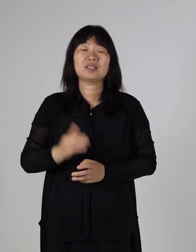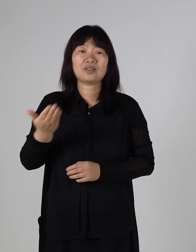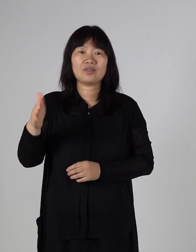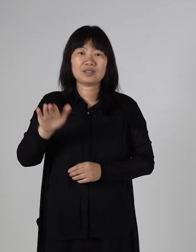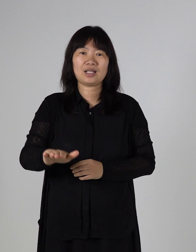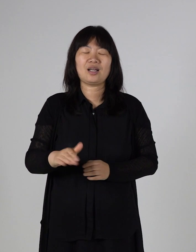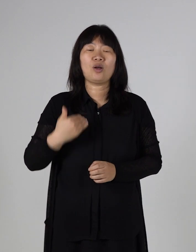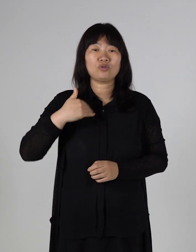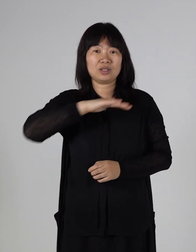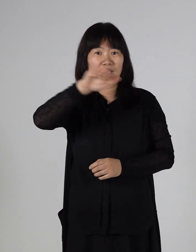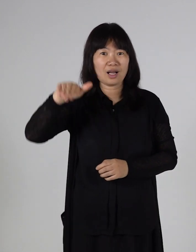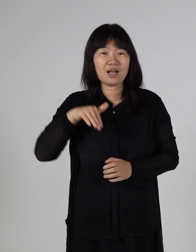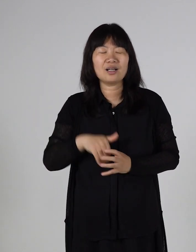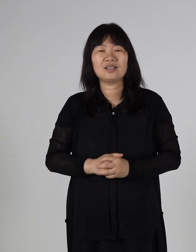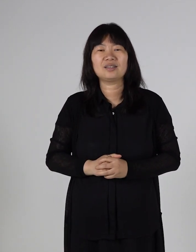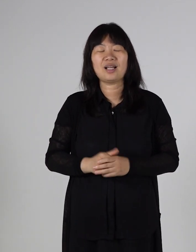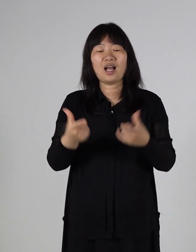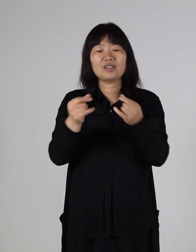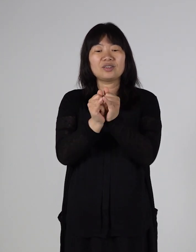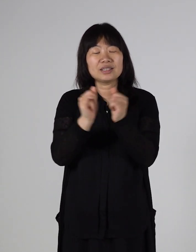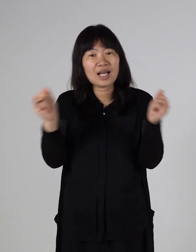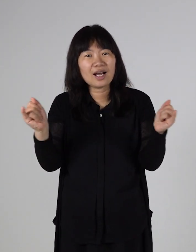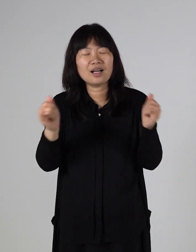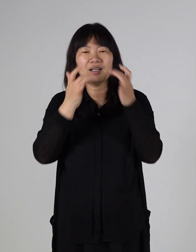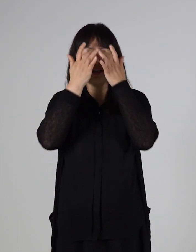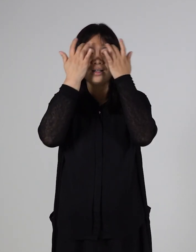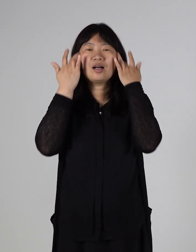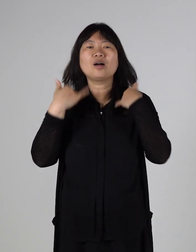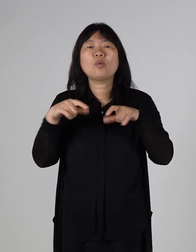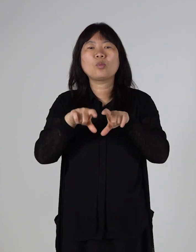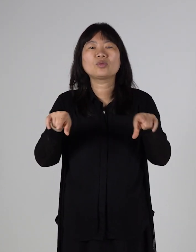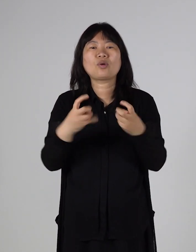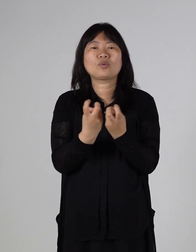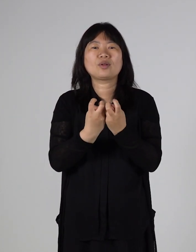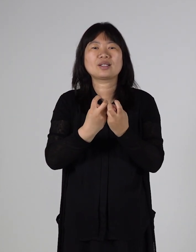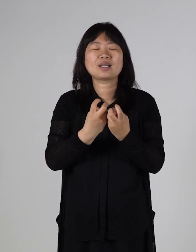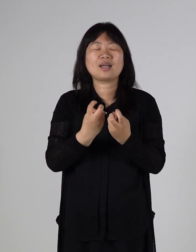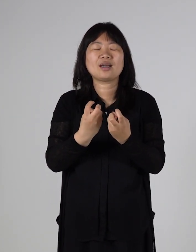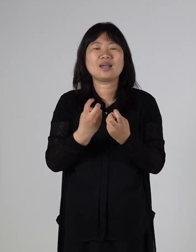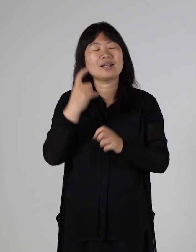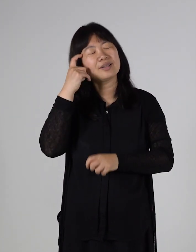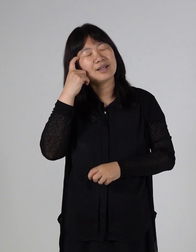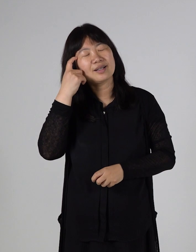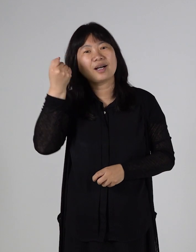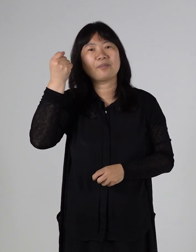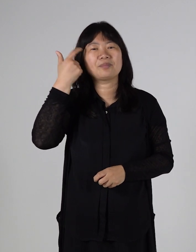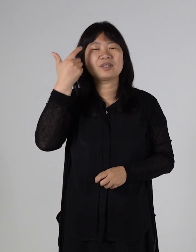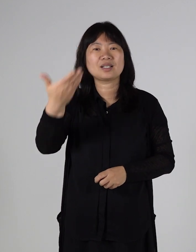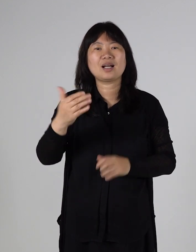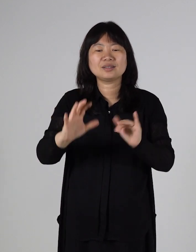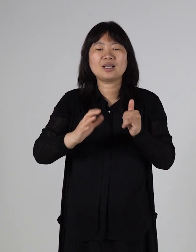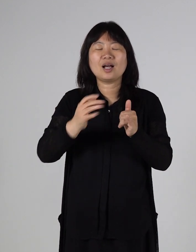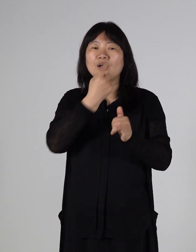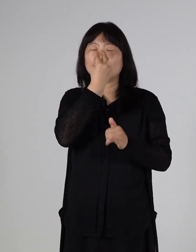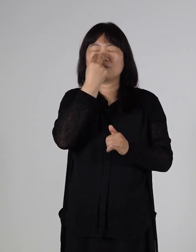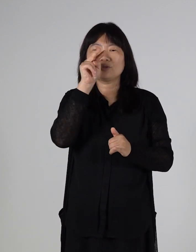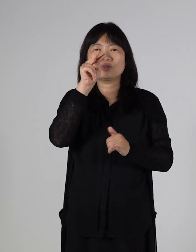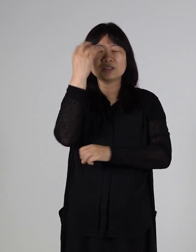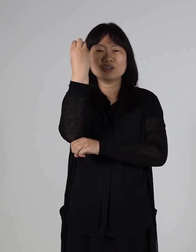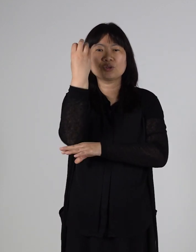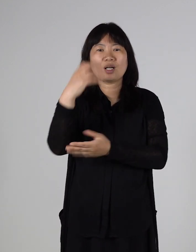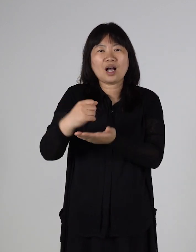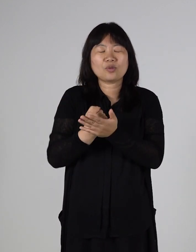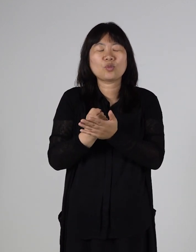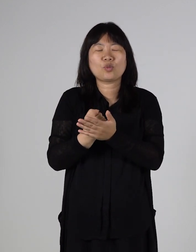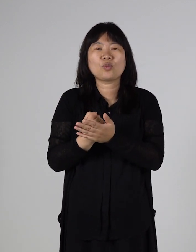그런데 우리가 그런 자들을 보통 어떻게 여깁니까? 우리 세상의 눈과 기준으로